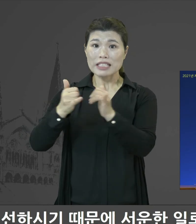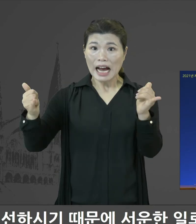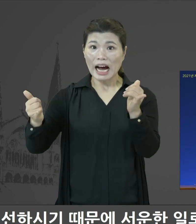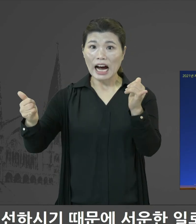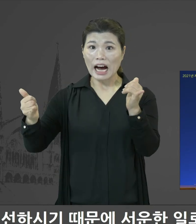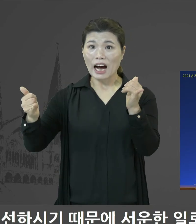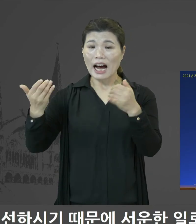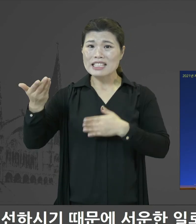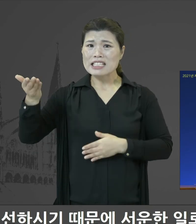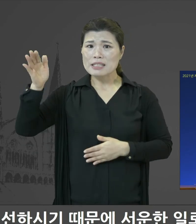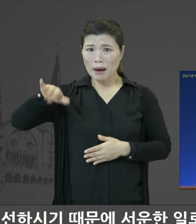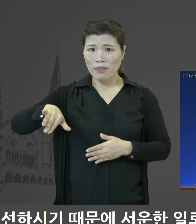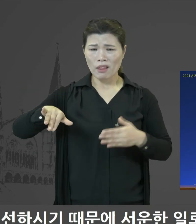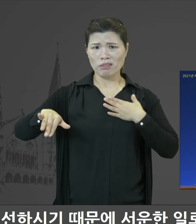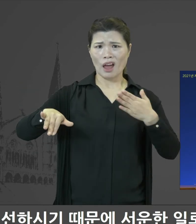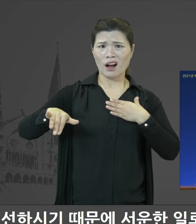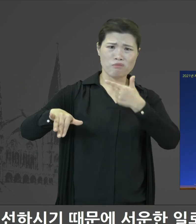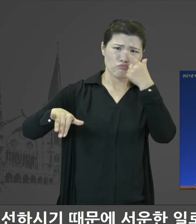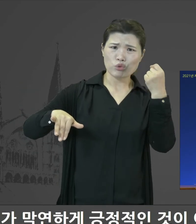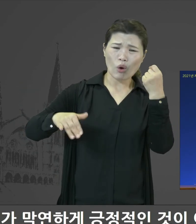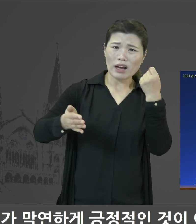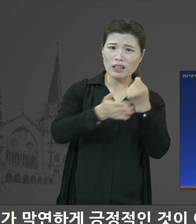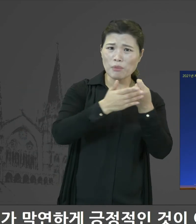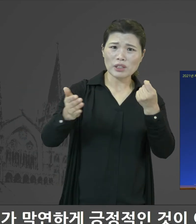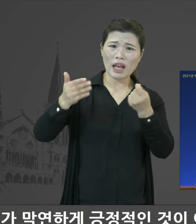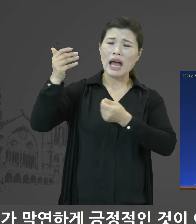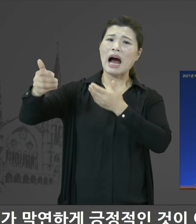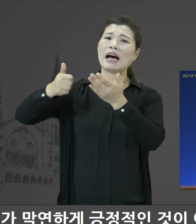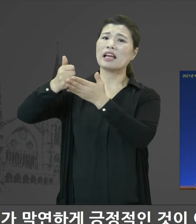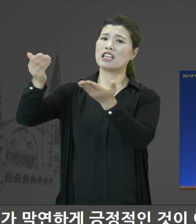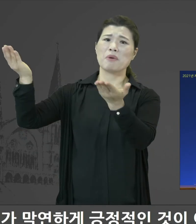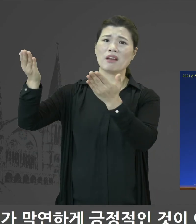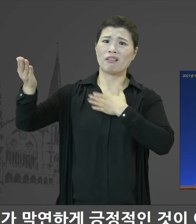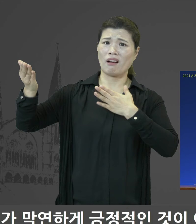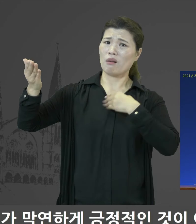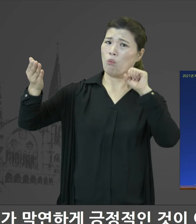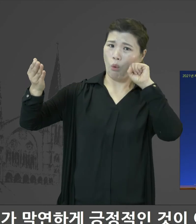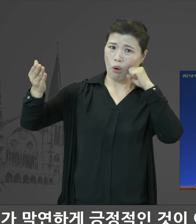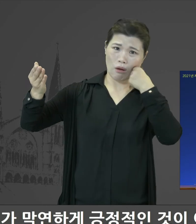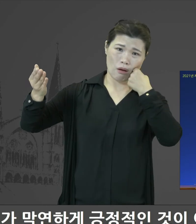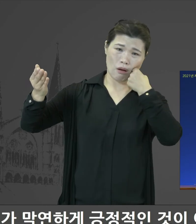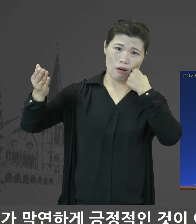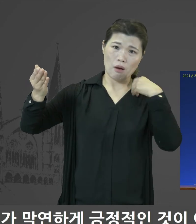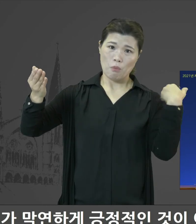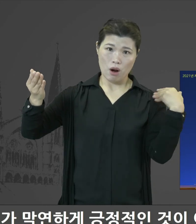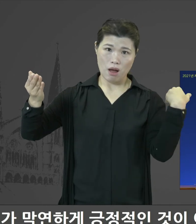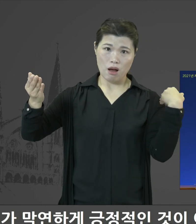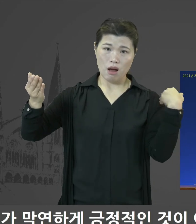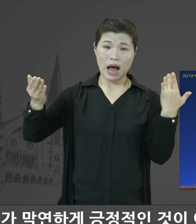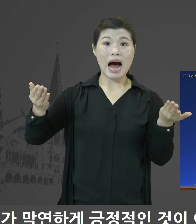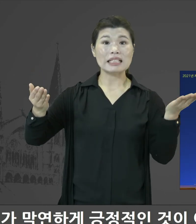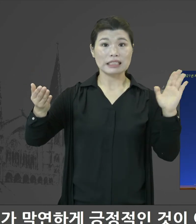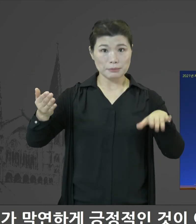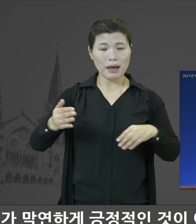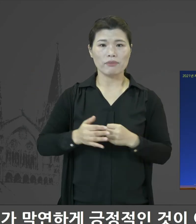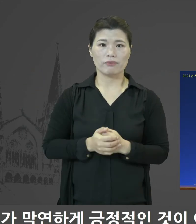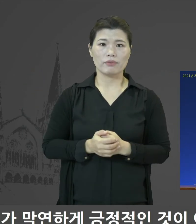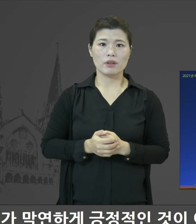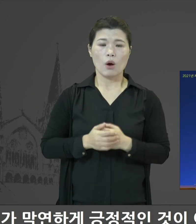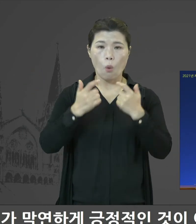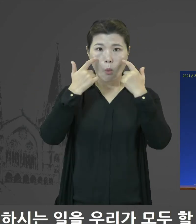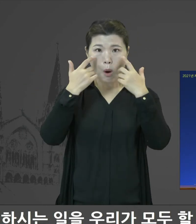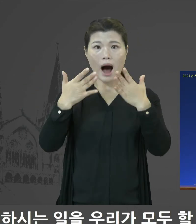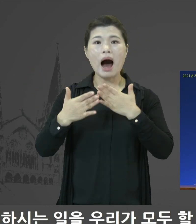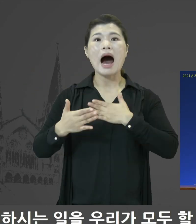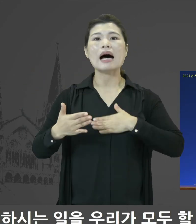부족해서 하나님의 주권적으로 일어나는 모든 일들 우리가 다 알 수 없습니다. 그런데 우리가 분명히 알아야 하고